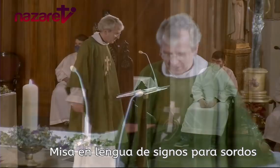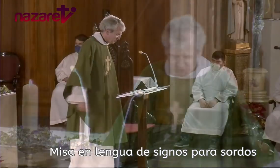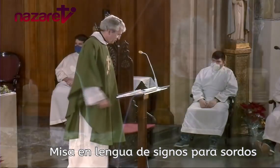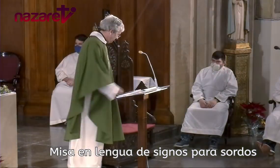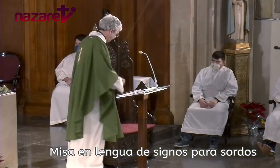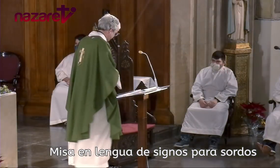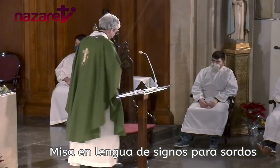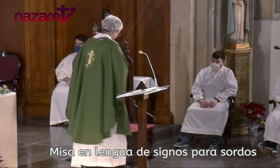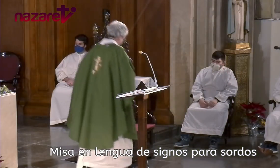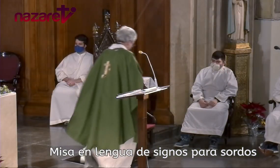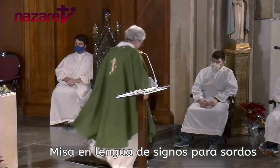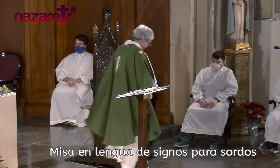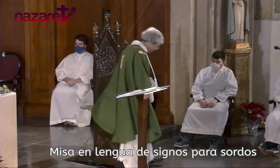Dios.